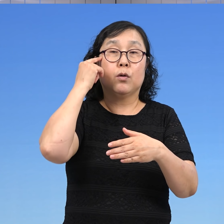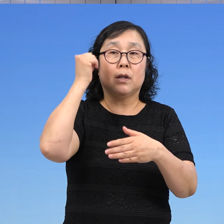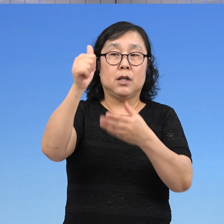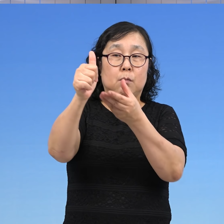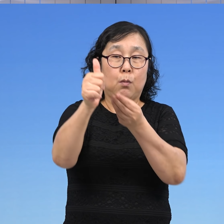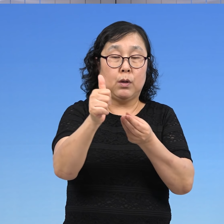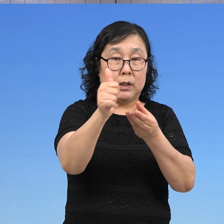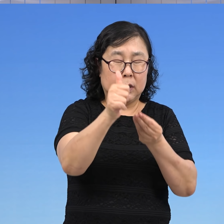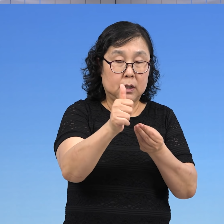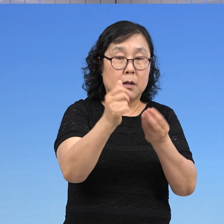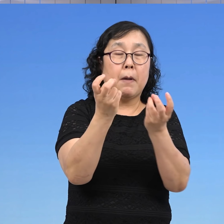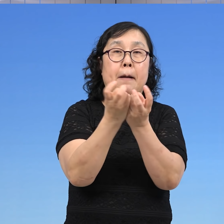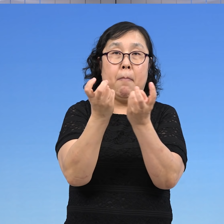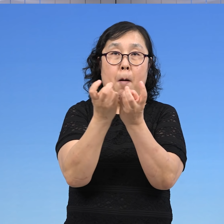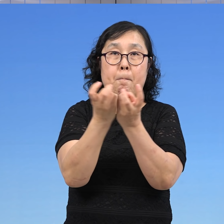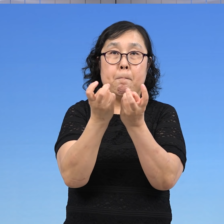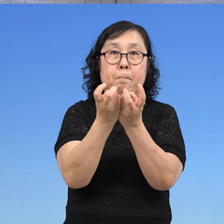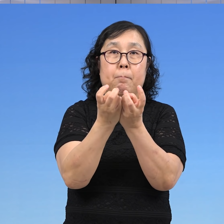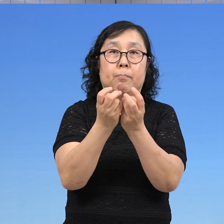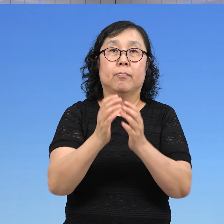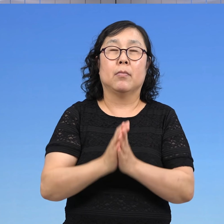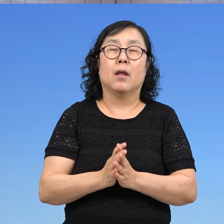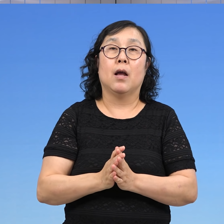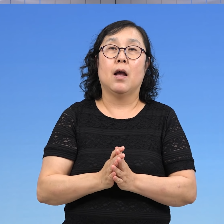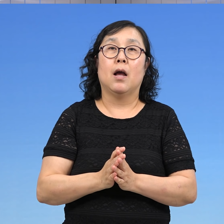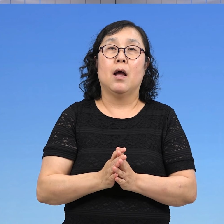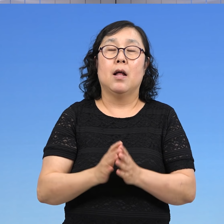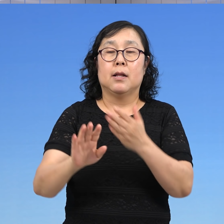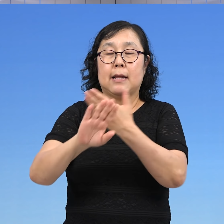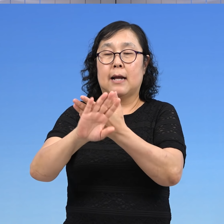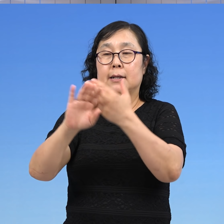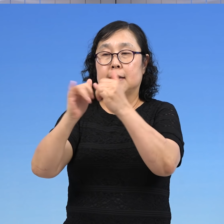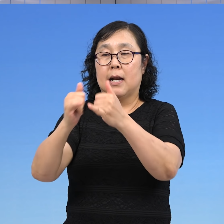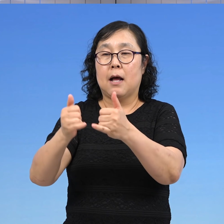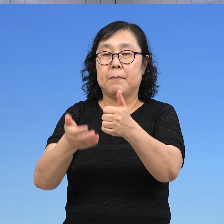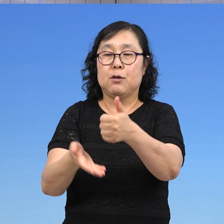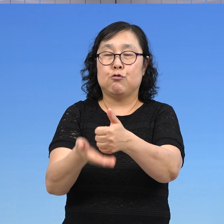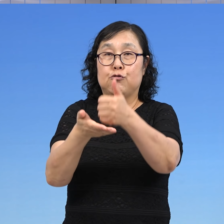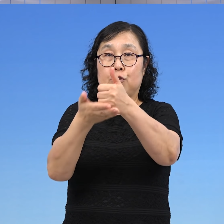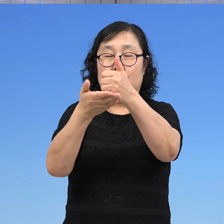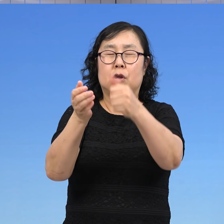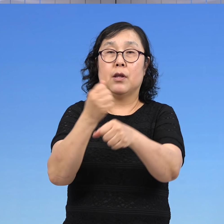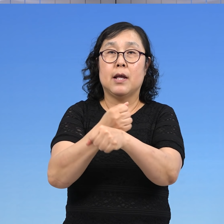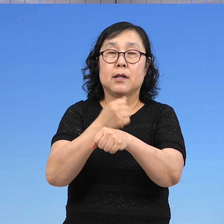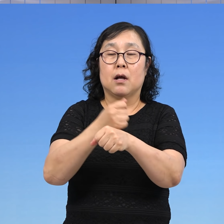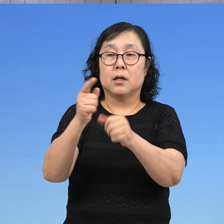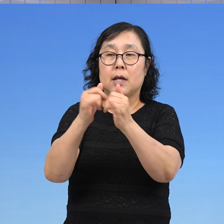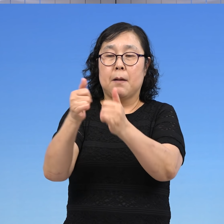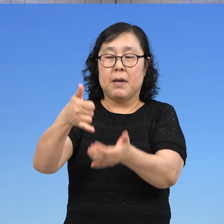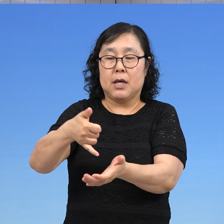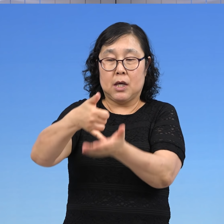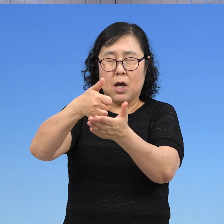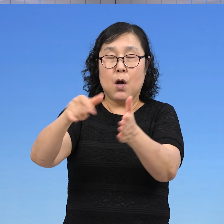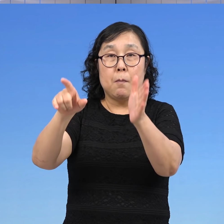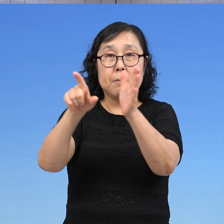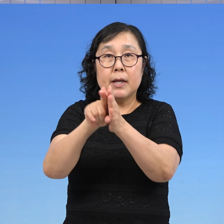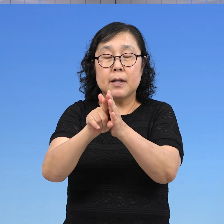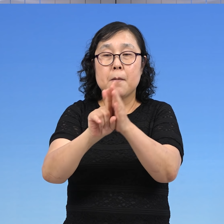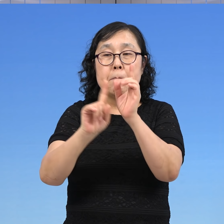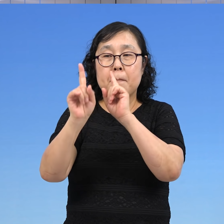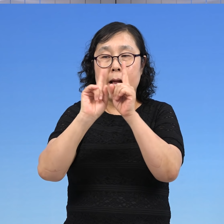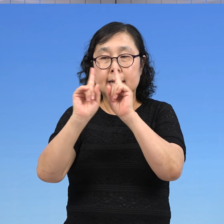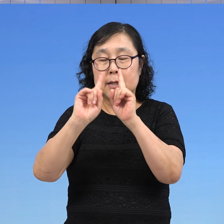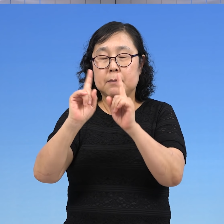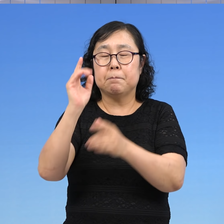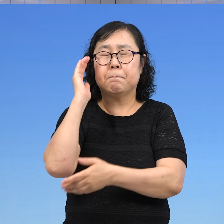하나님의 놀라운 치에 2 자 천이 아니라 타 첨 그분의 인격과 그분의 믿음과